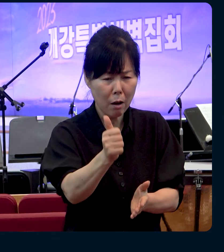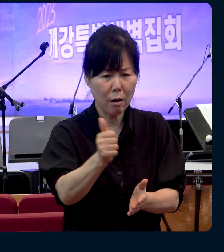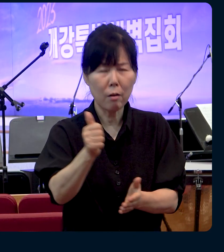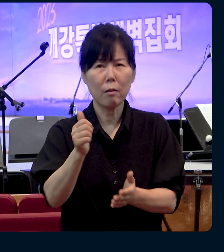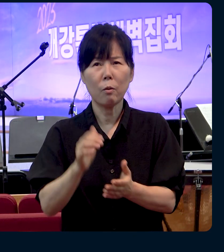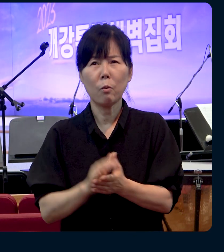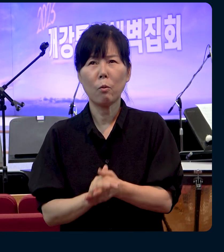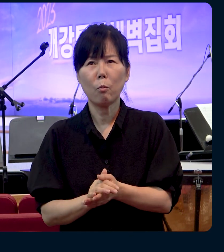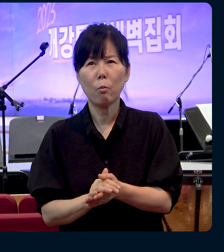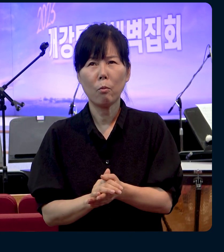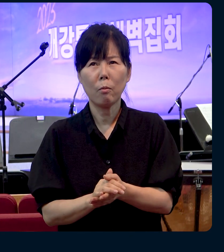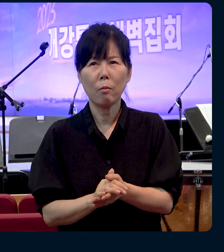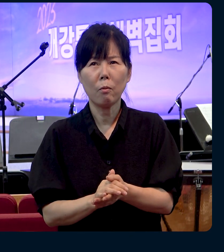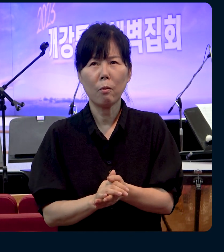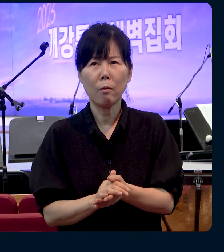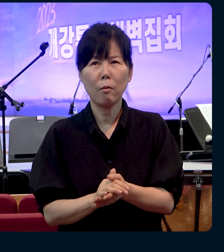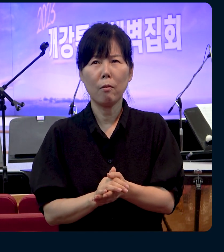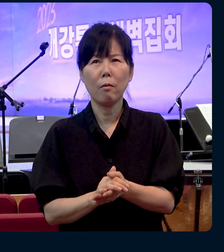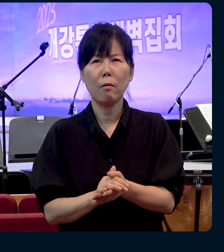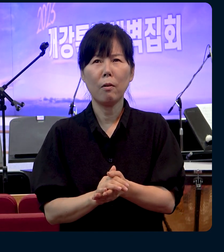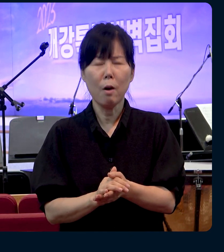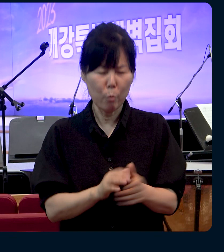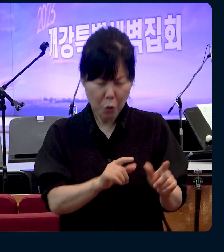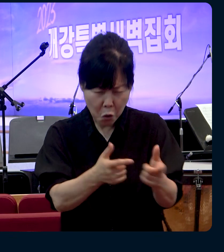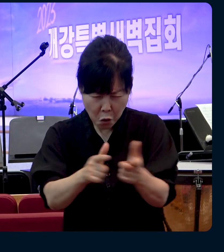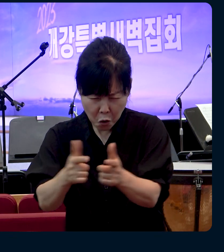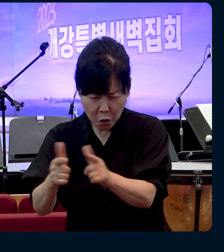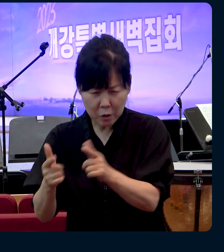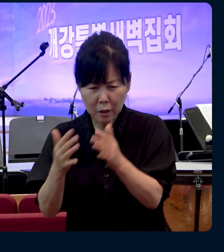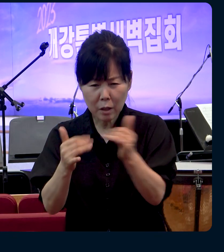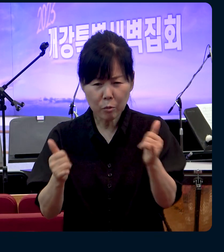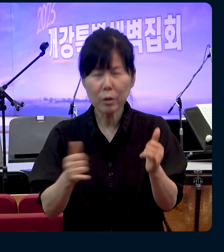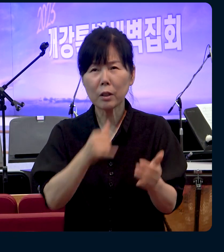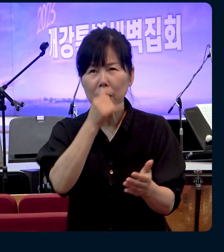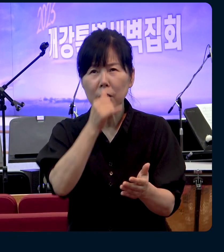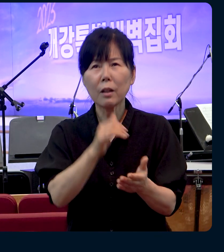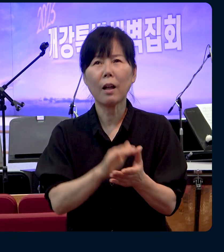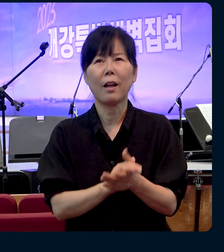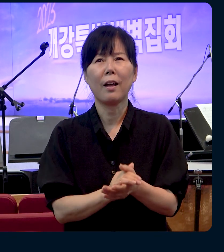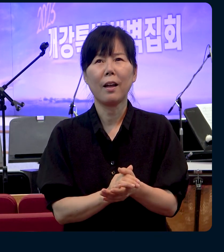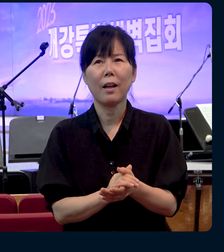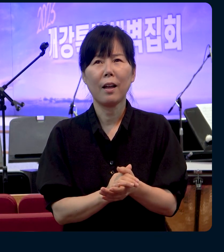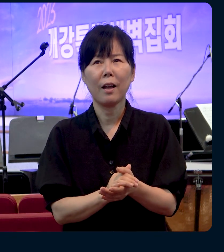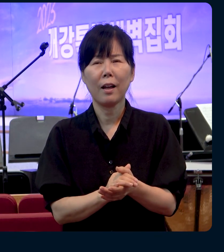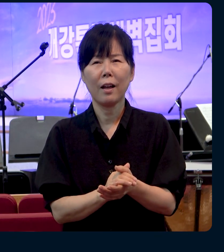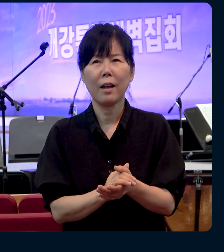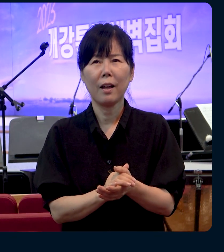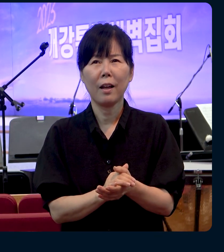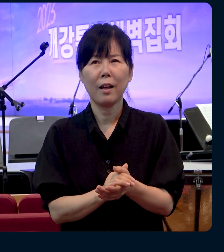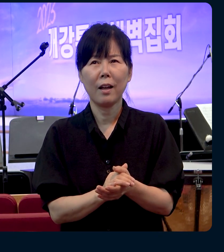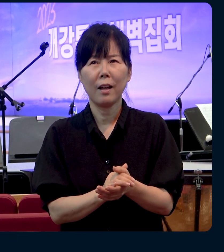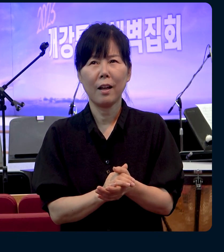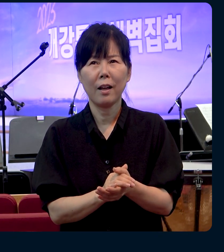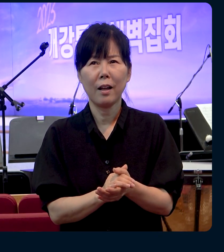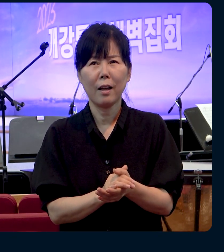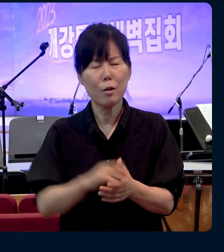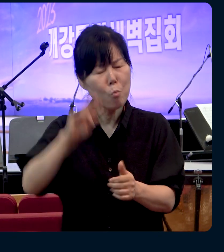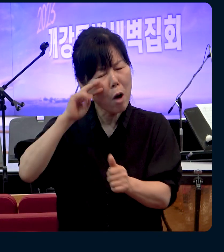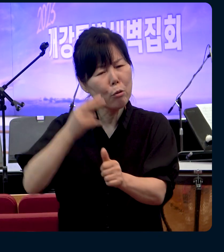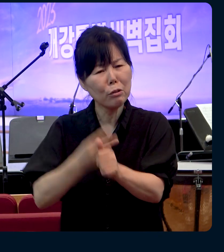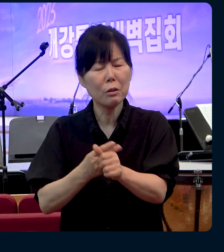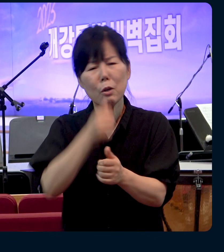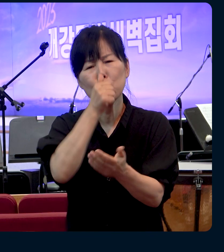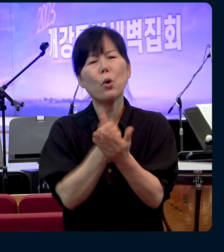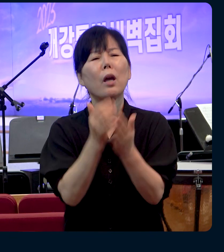선장이고 굉장히 돈 많은 사람이 그런 사람들 많이 있고, 그다음에 군병도 있고, 가장 밑바닥에 그야말로